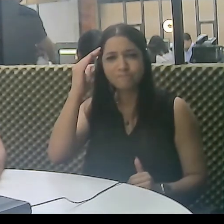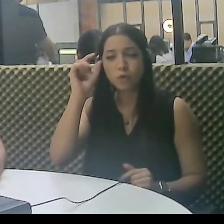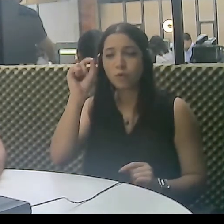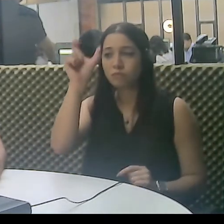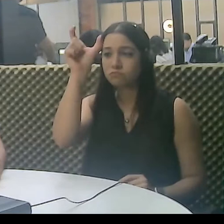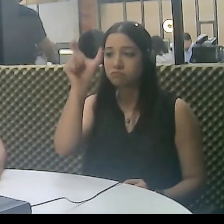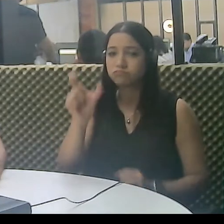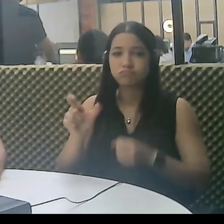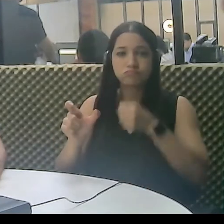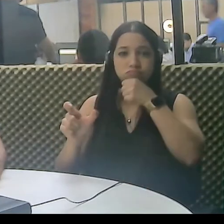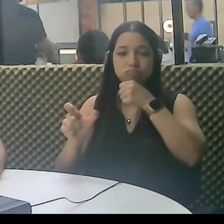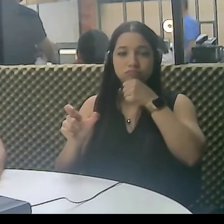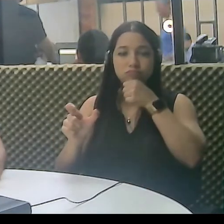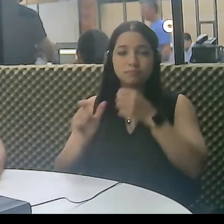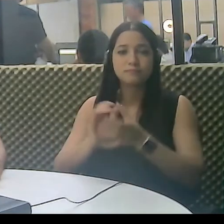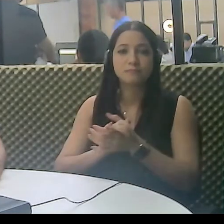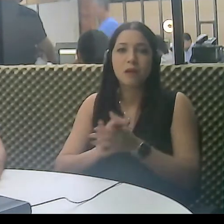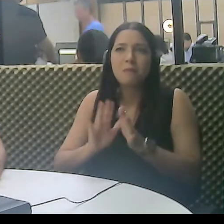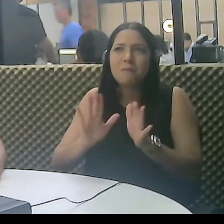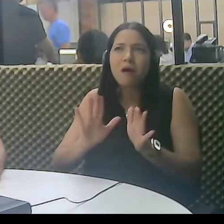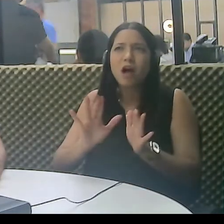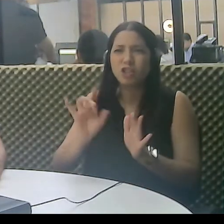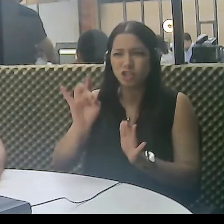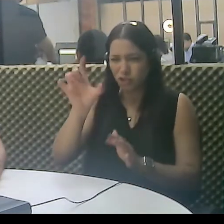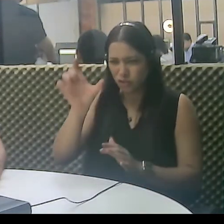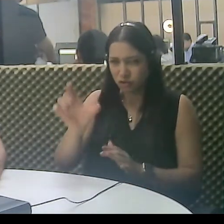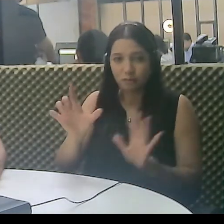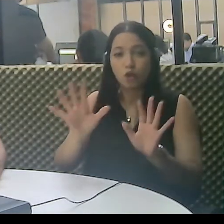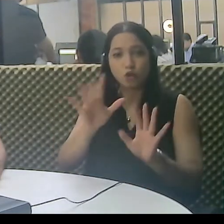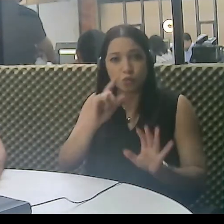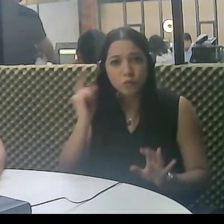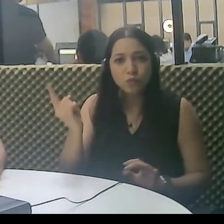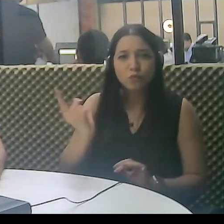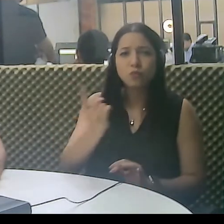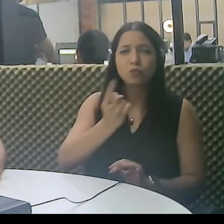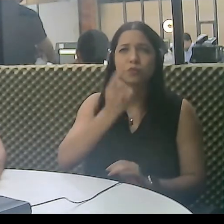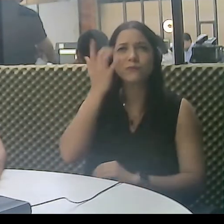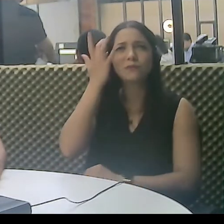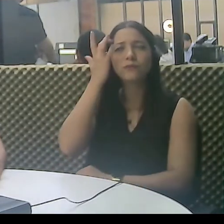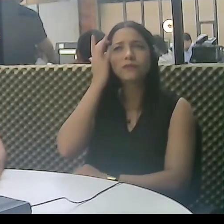idoso, mas não quer dizer que seja só ele. Eu acho que